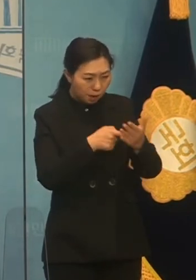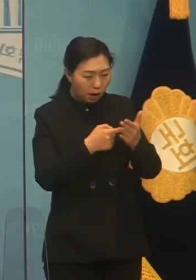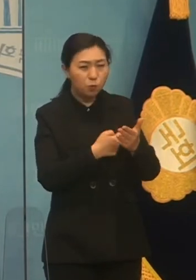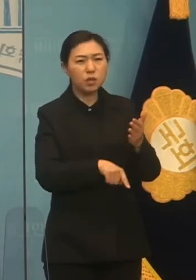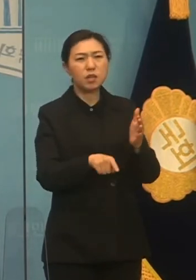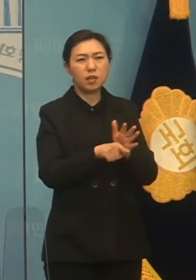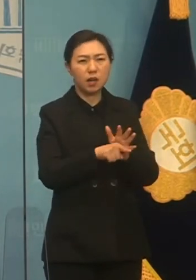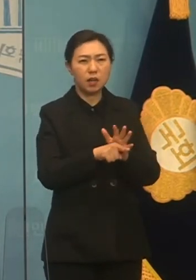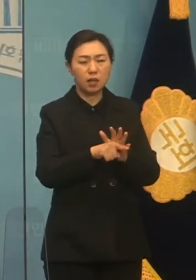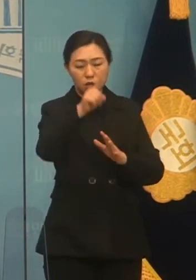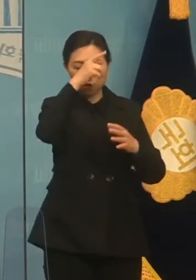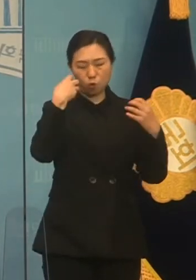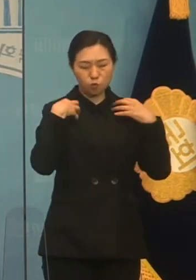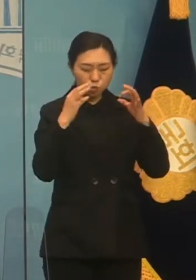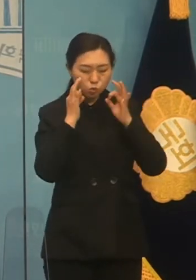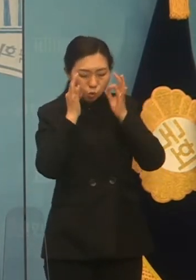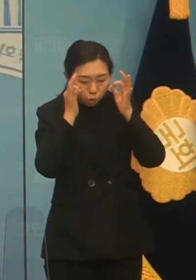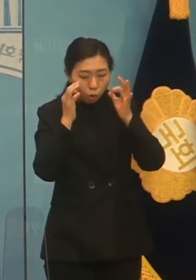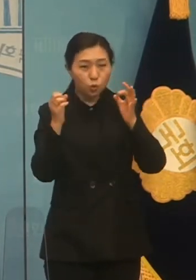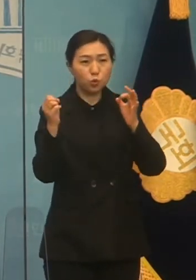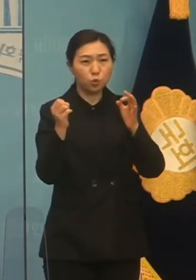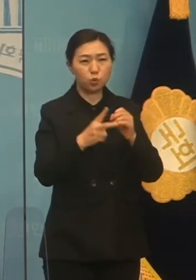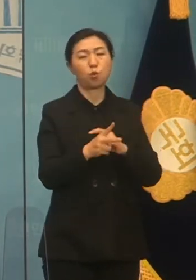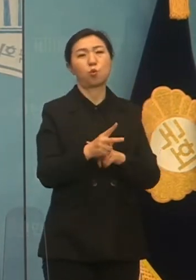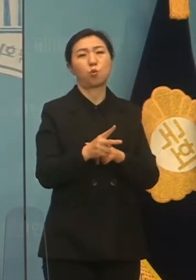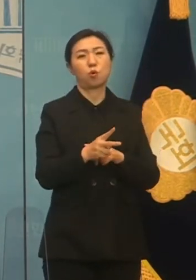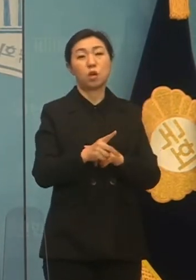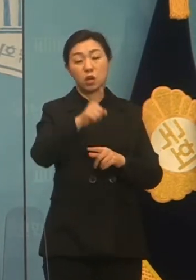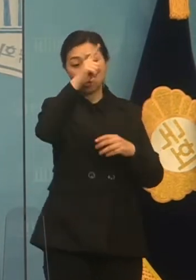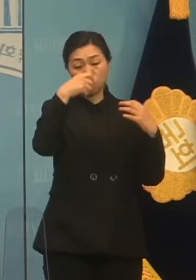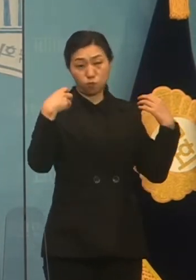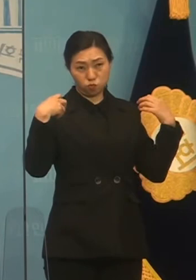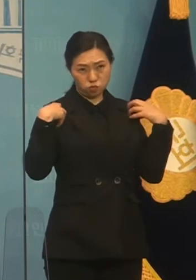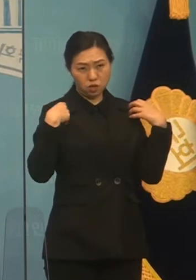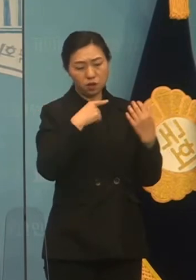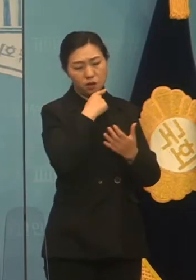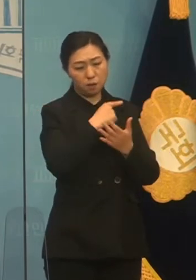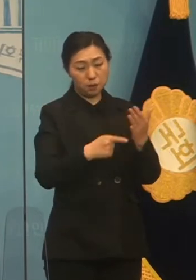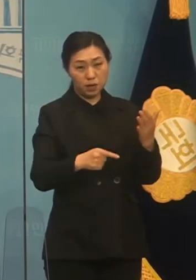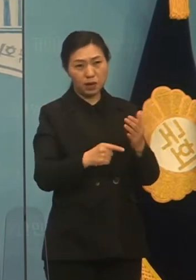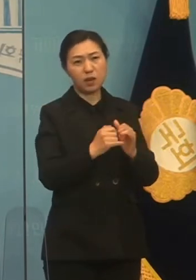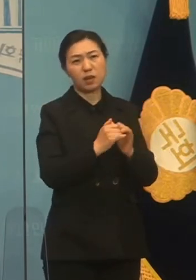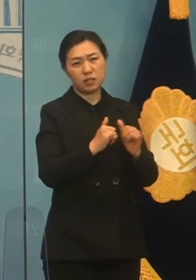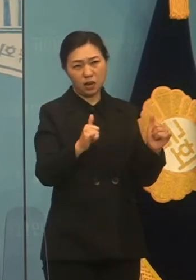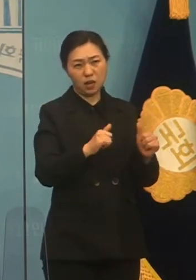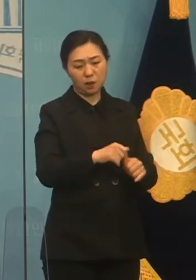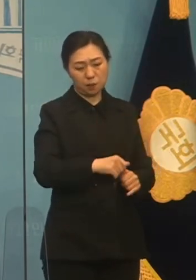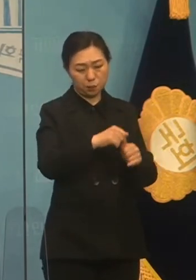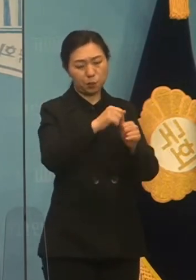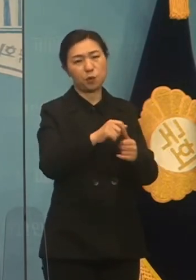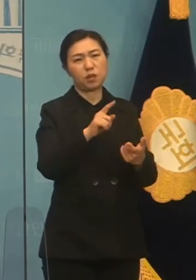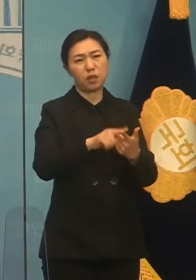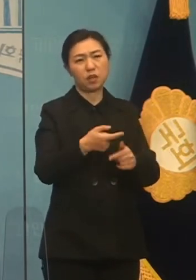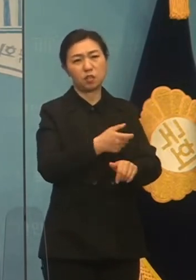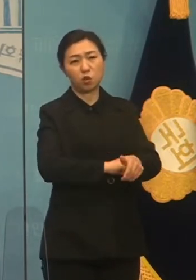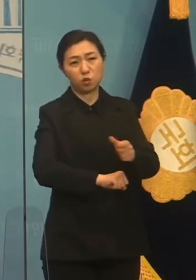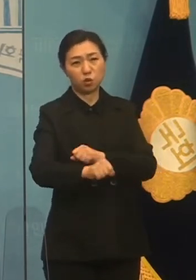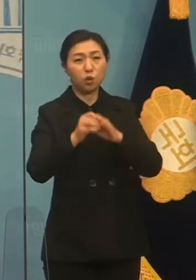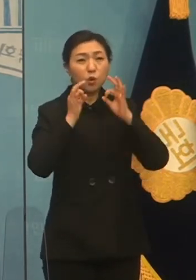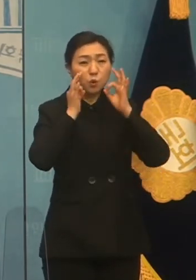적극적인 지원이 유가족의 슬픔을 조금이나마 덮어줄 수 있을 것임을 기억하고